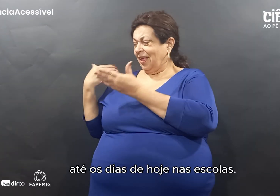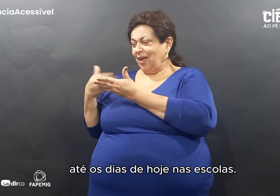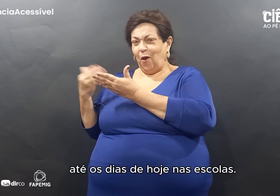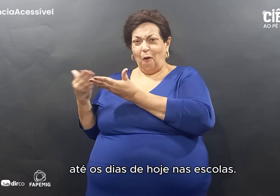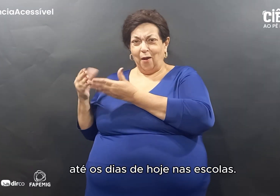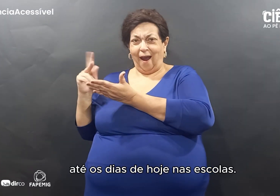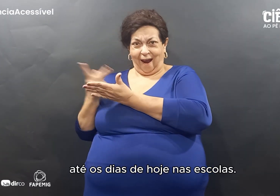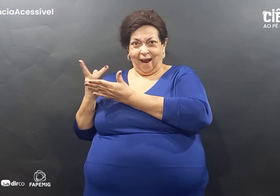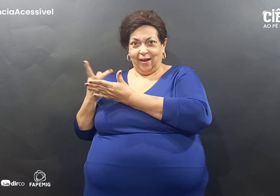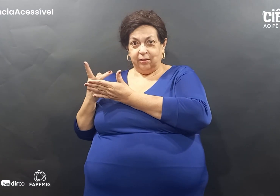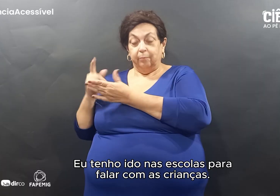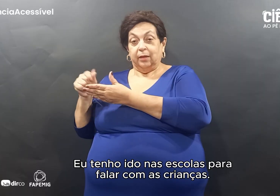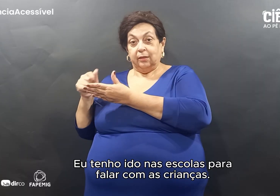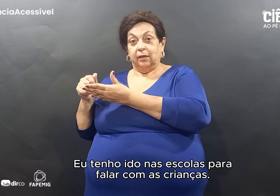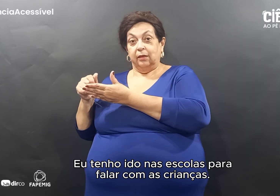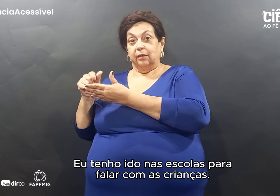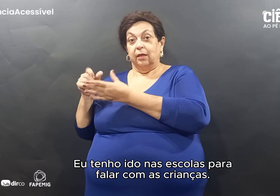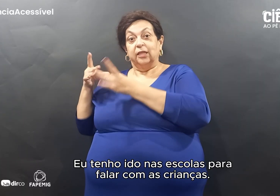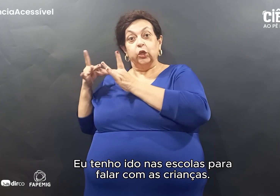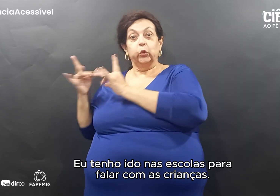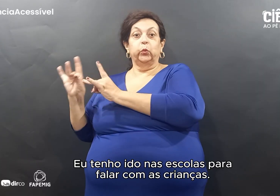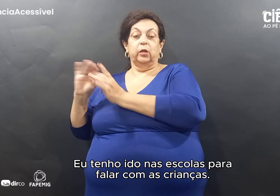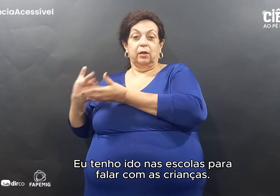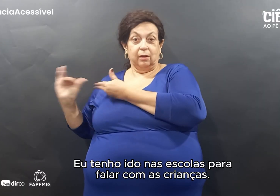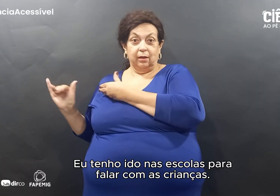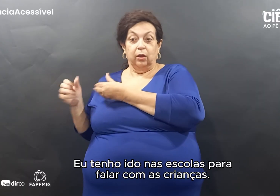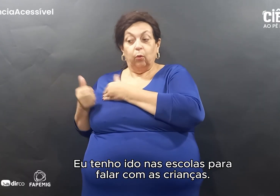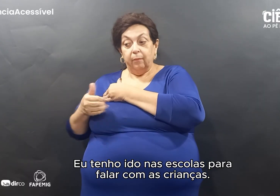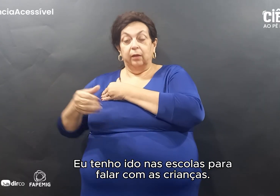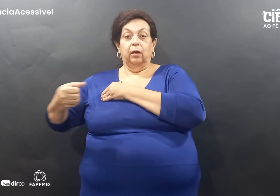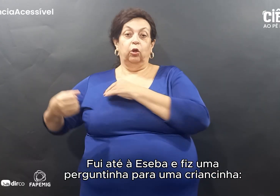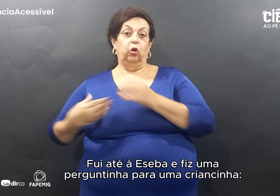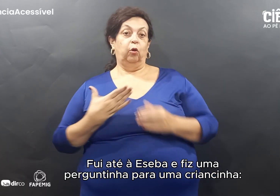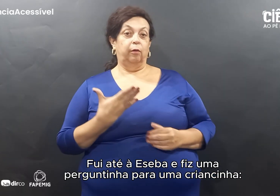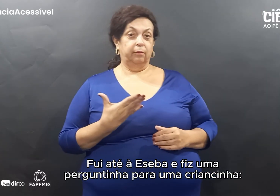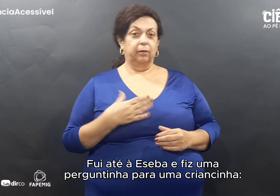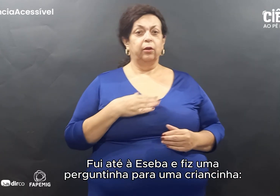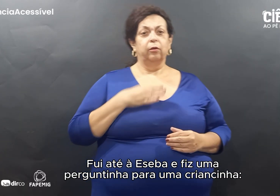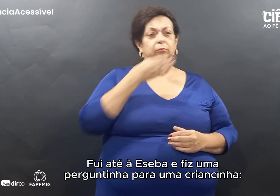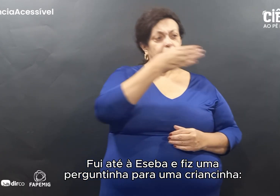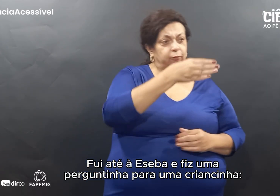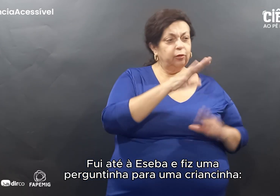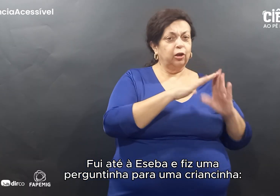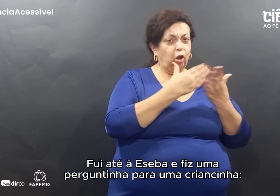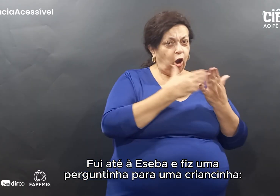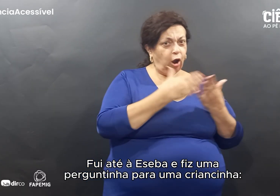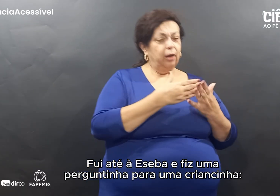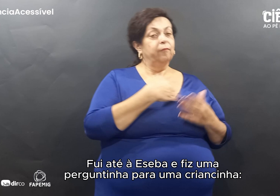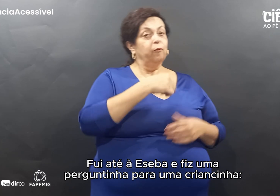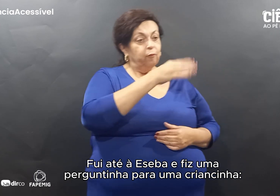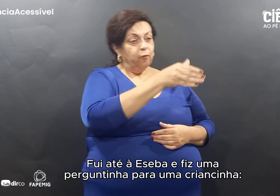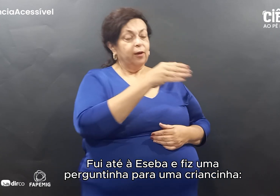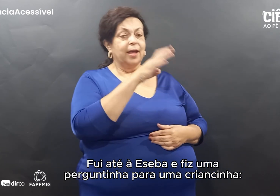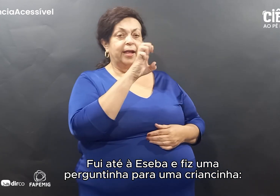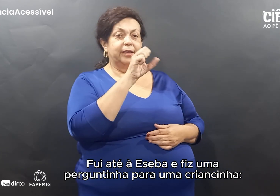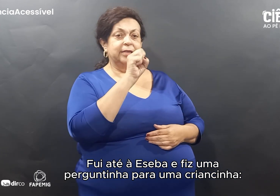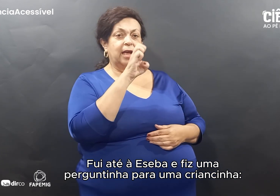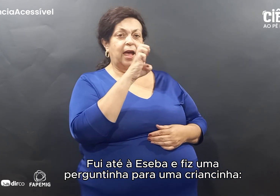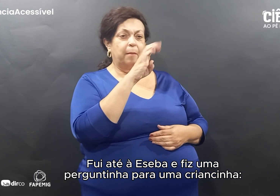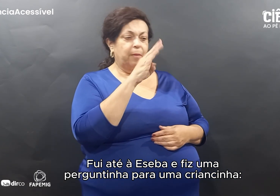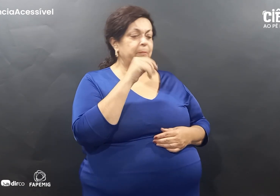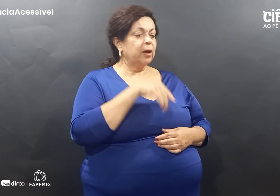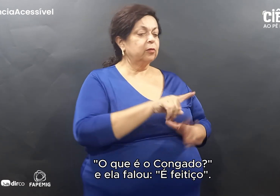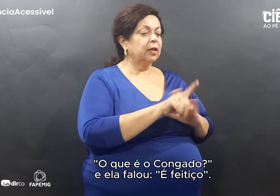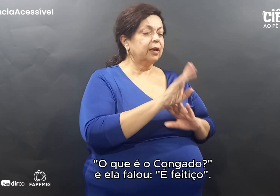dias de hoje nas escolas. Eu tenho ido nas escolas para falar com as crianças. Fui até na Ezeba e fiz uma perguntinha para